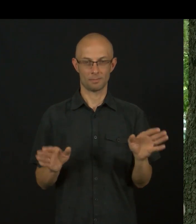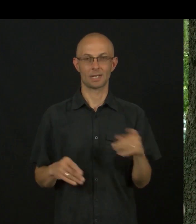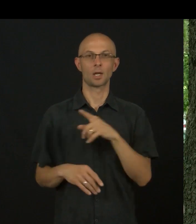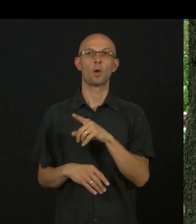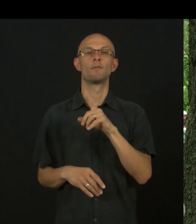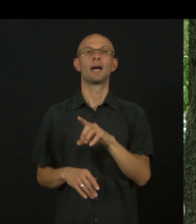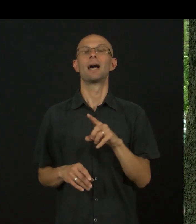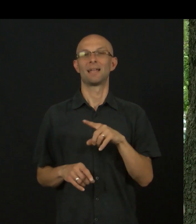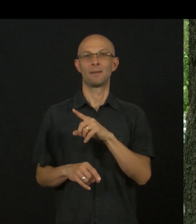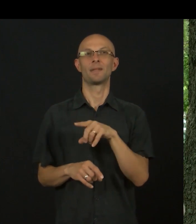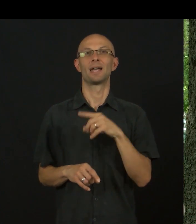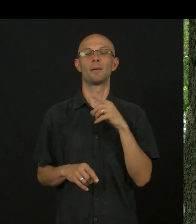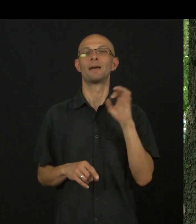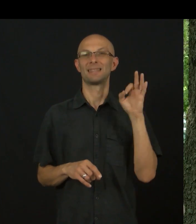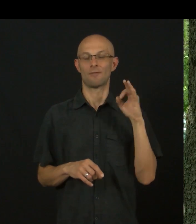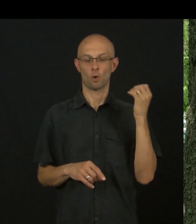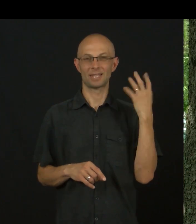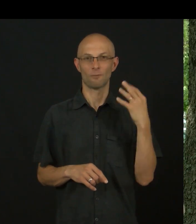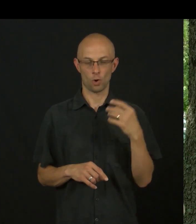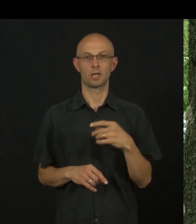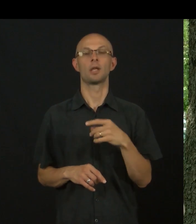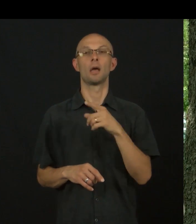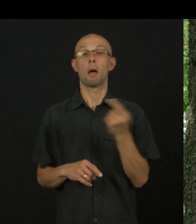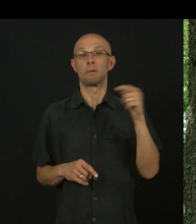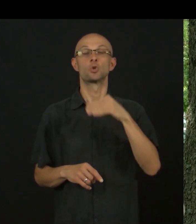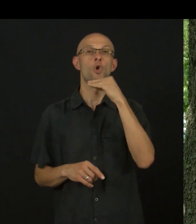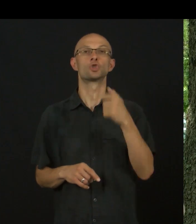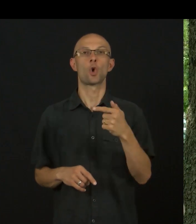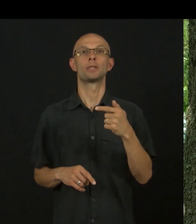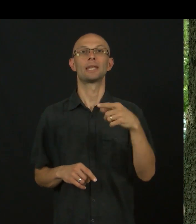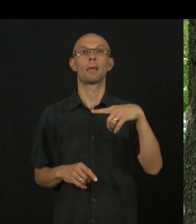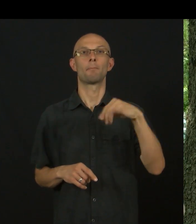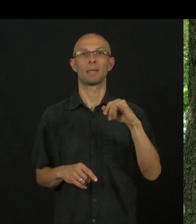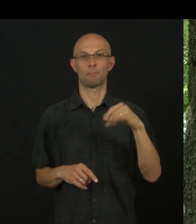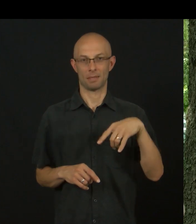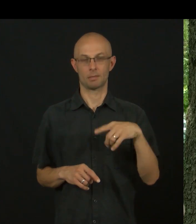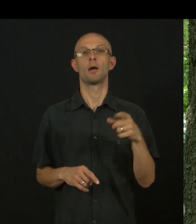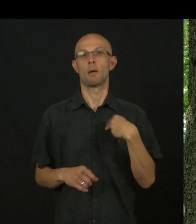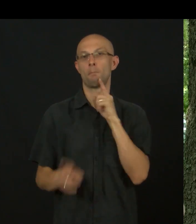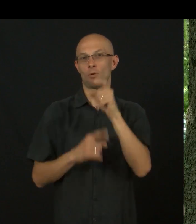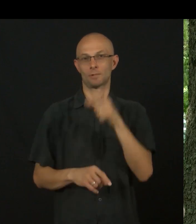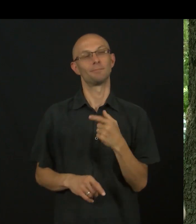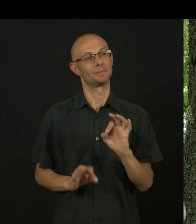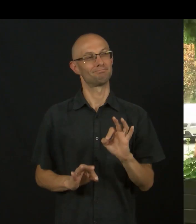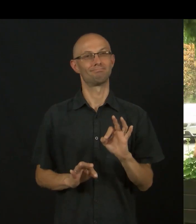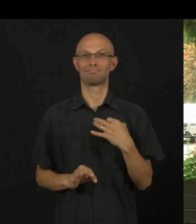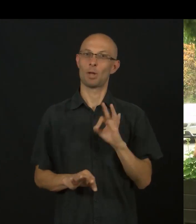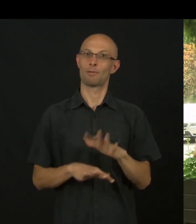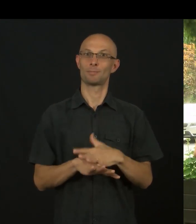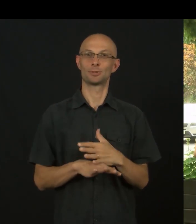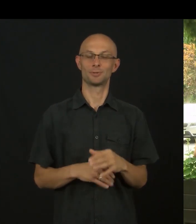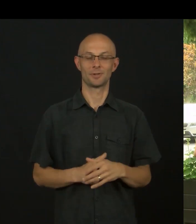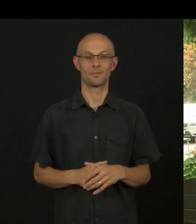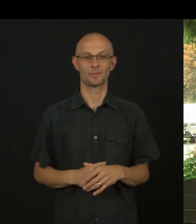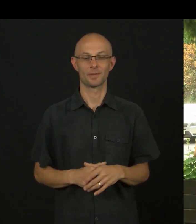v Tivoliju, je pa prišel Scottie Pippen, no z njim smo se pa prav pogovarjali. Tako da, on je dober občutek, se definitivno. Dobra.